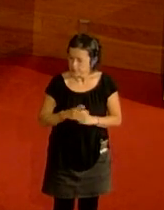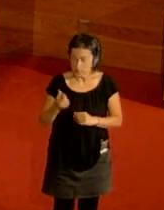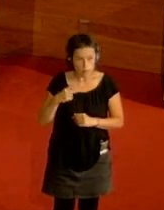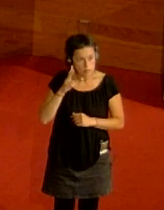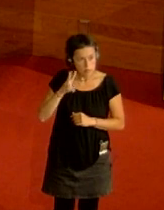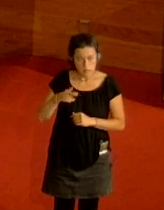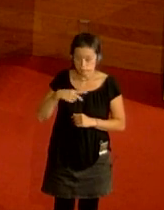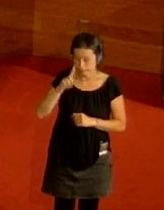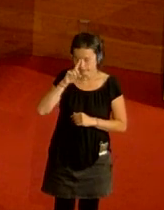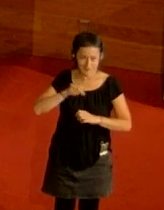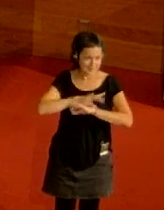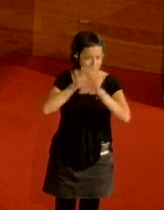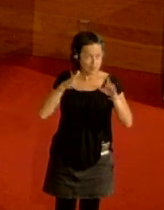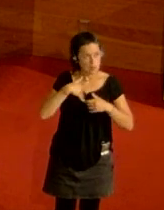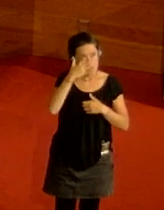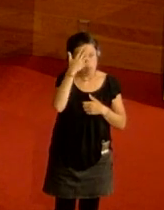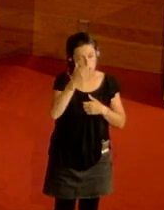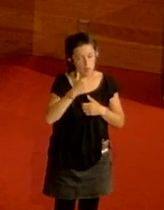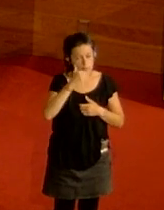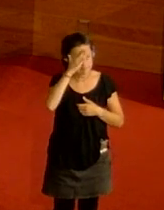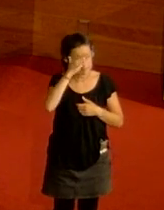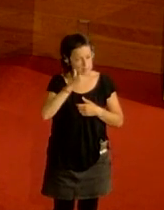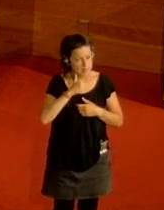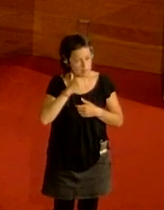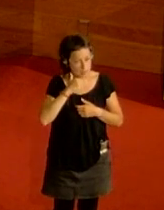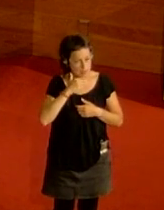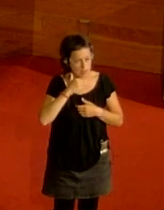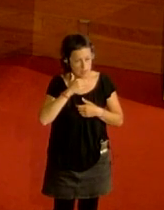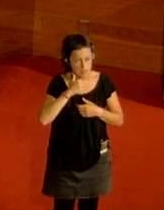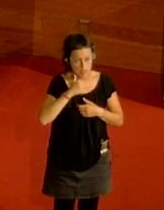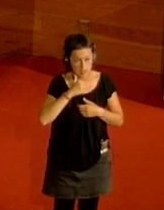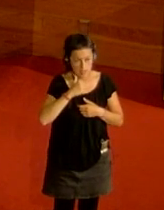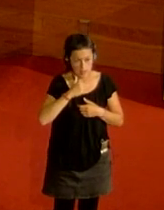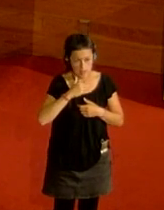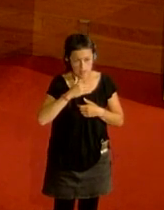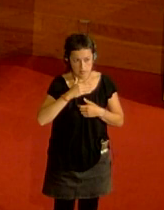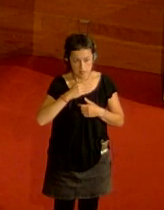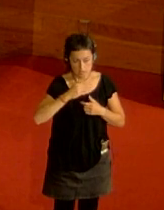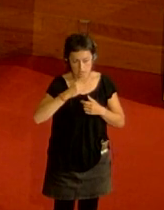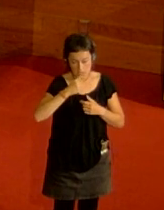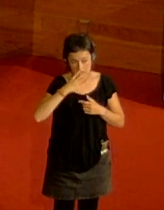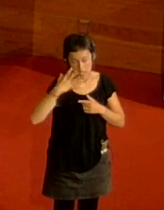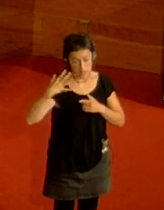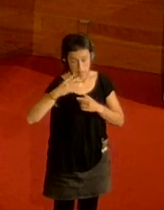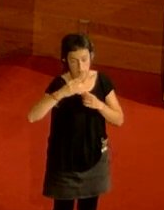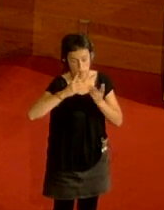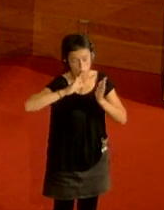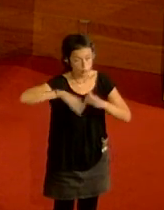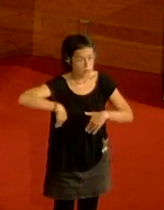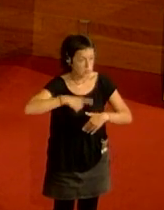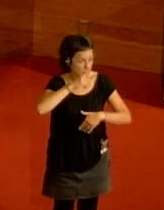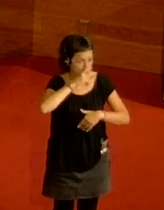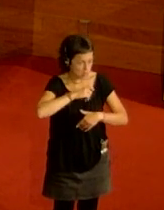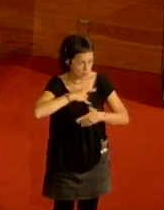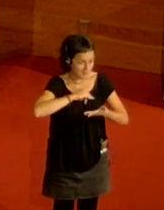Recuerdo Como mi padre el el en los últimos años también de tecnificación del campo m me decía